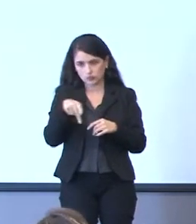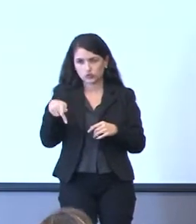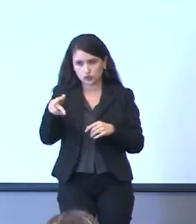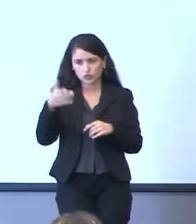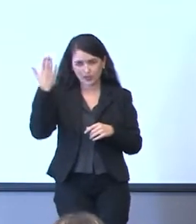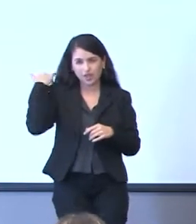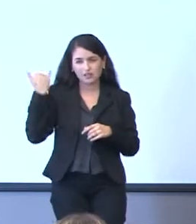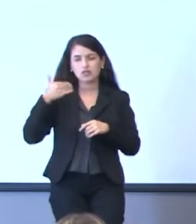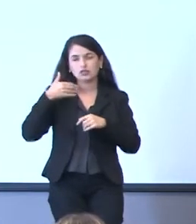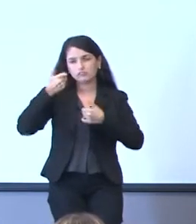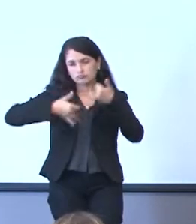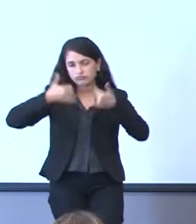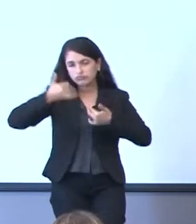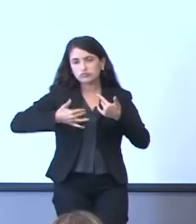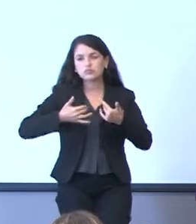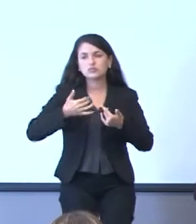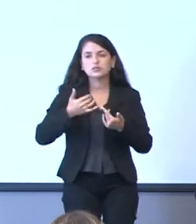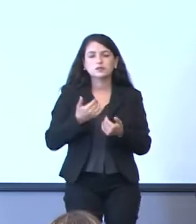professor,